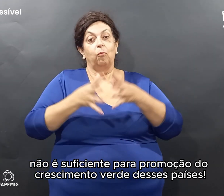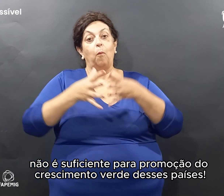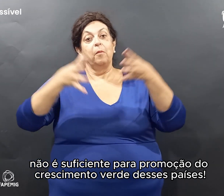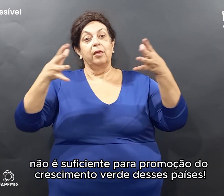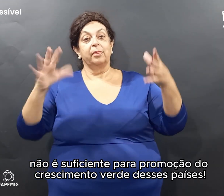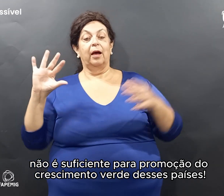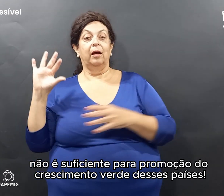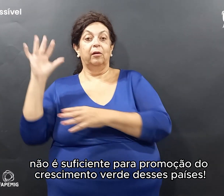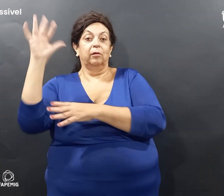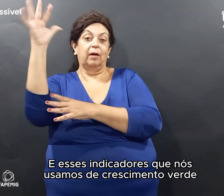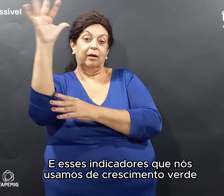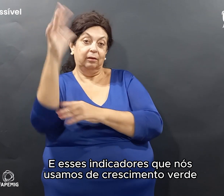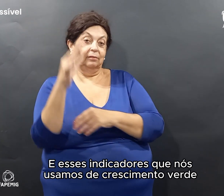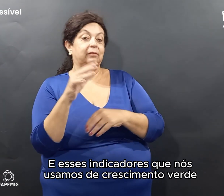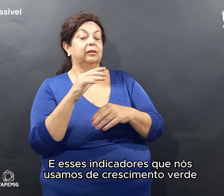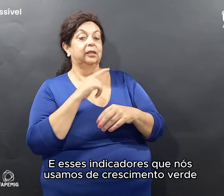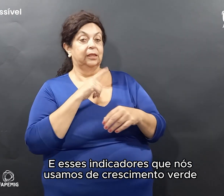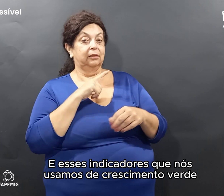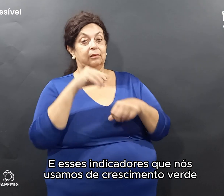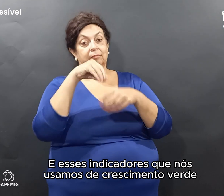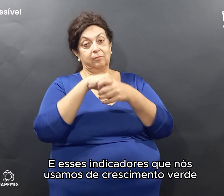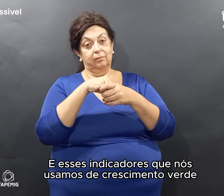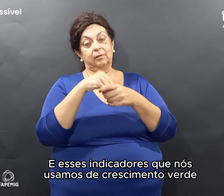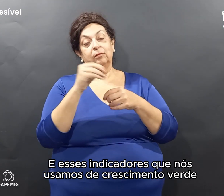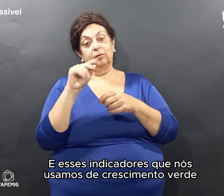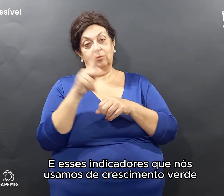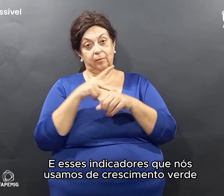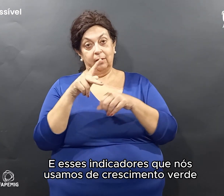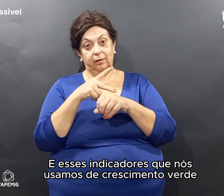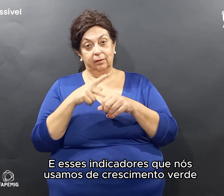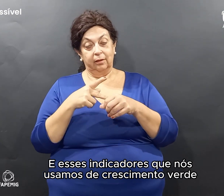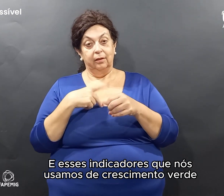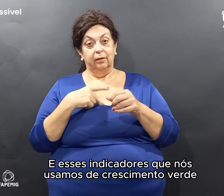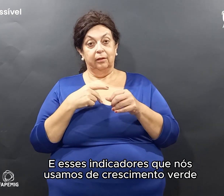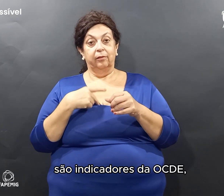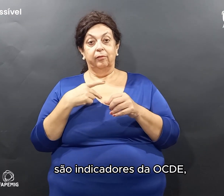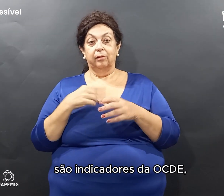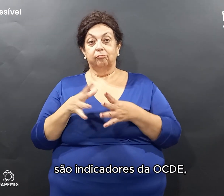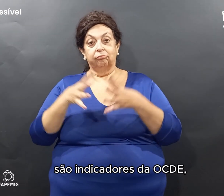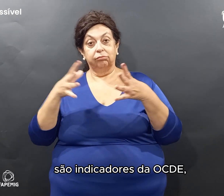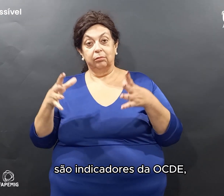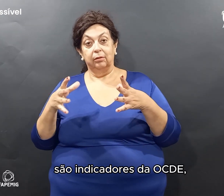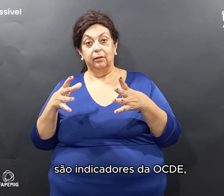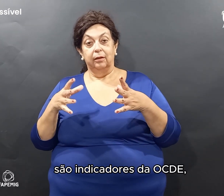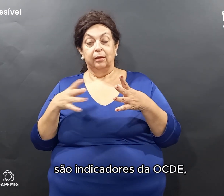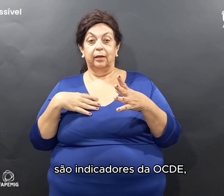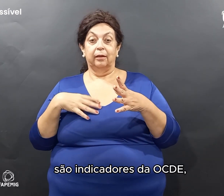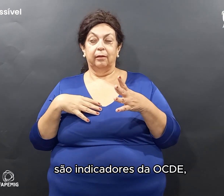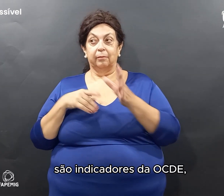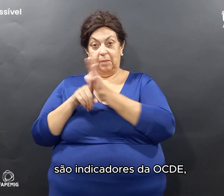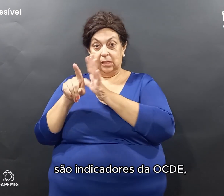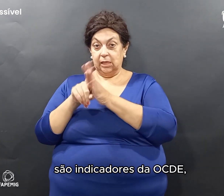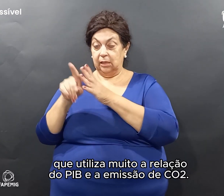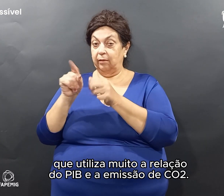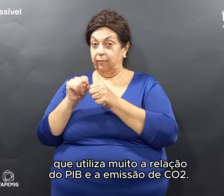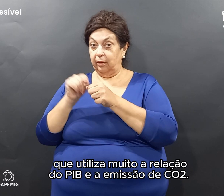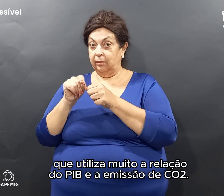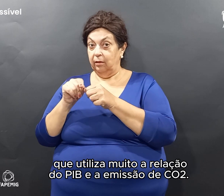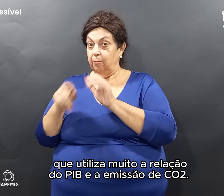desses países. E esses indicadores que nós usamos de crescimento verde são indicadores da OCDE, que utilizam muito